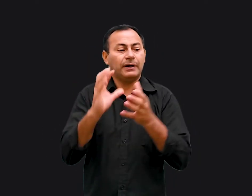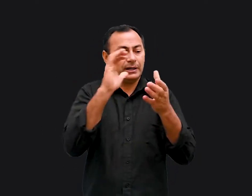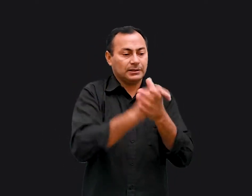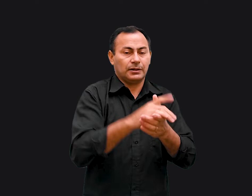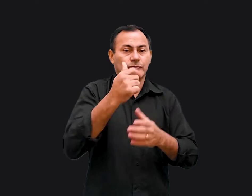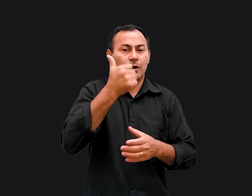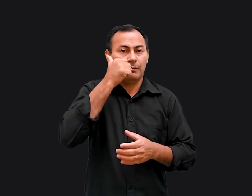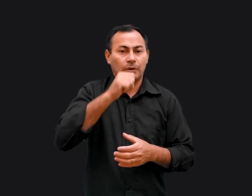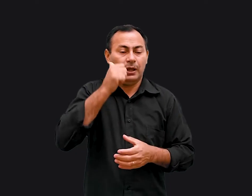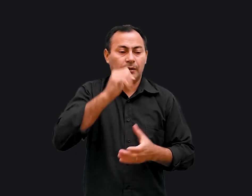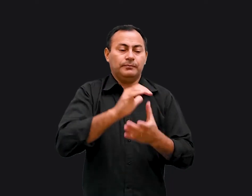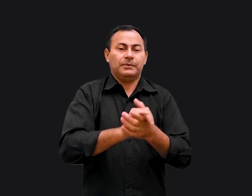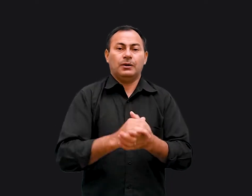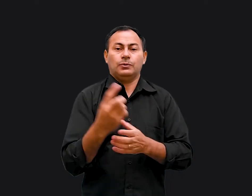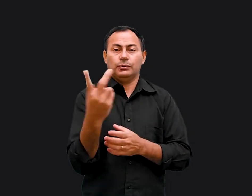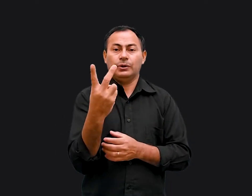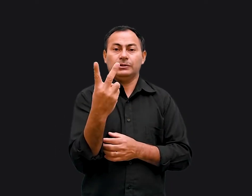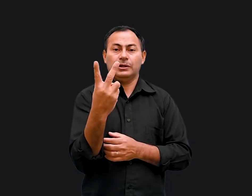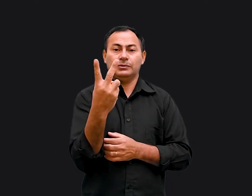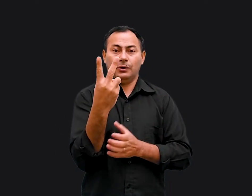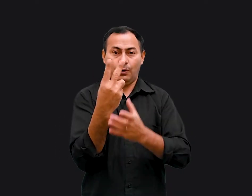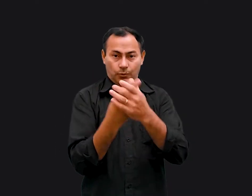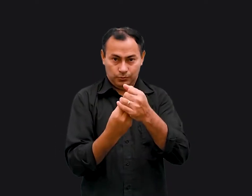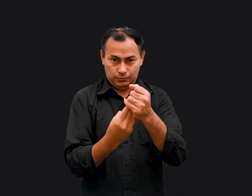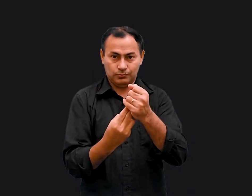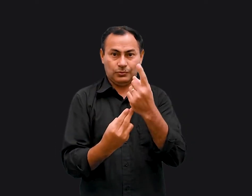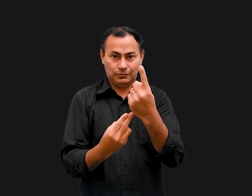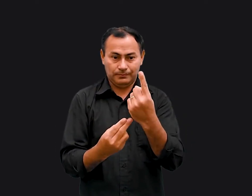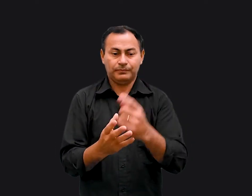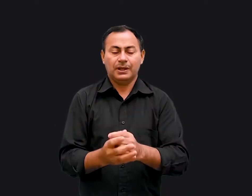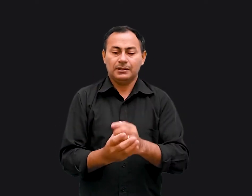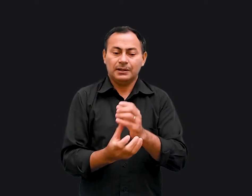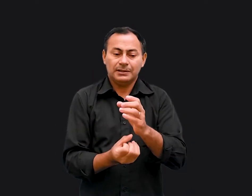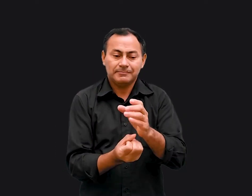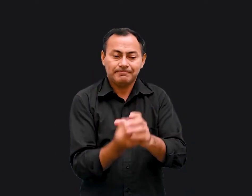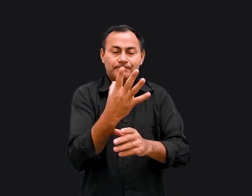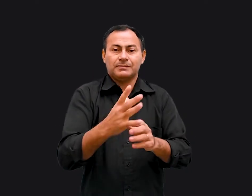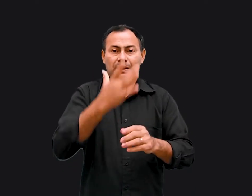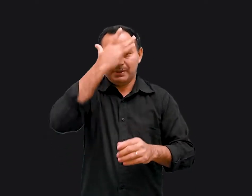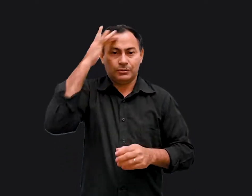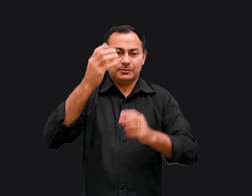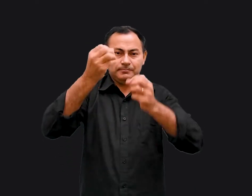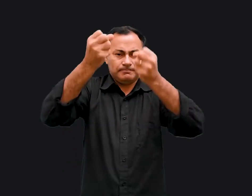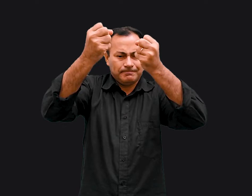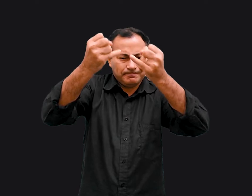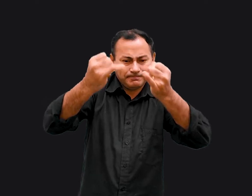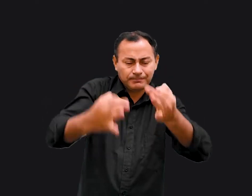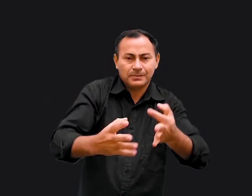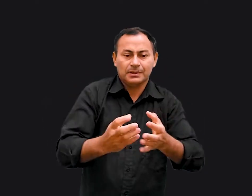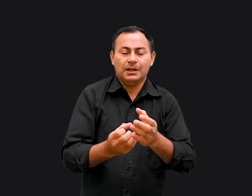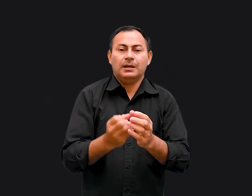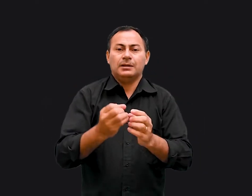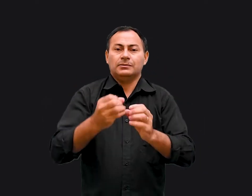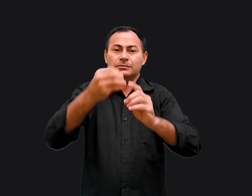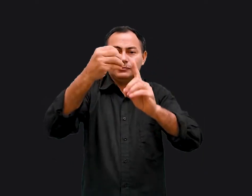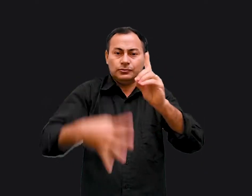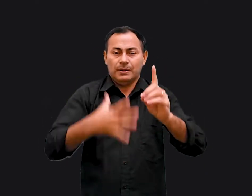uma carne. Essa descrição do nascimento do homem, ou o começo do homem, nos fala da criação do homem como ele